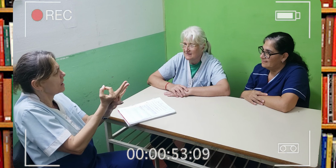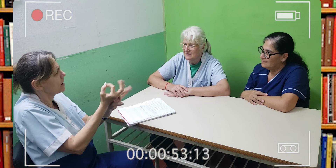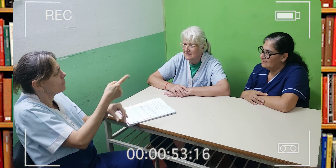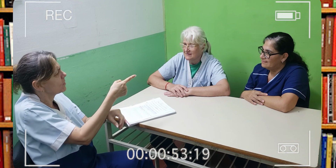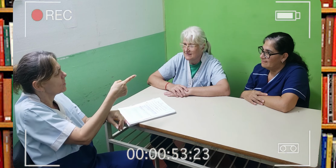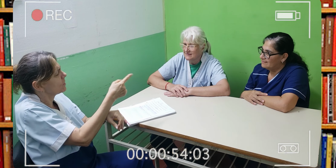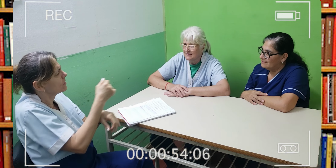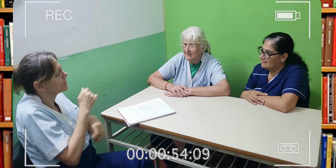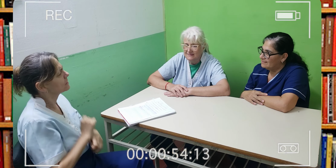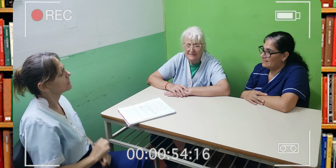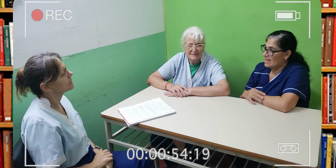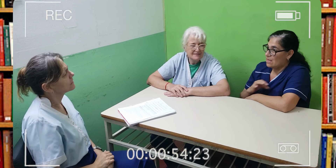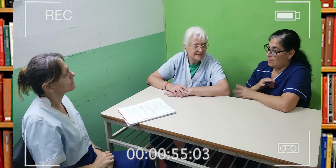¿En qué año terminaste la escuela?